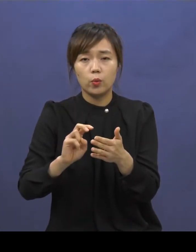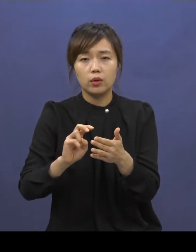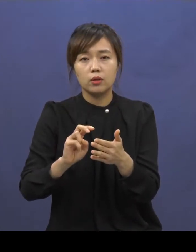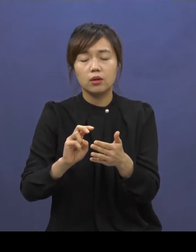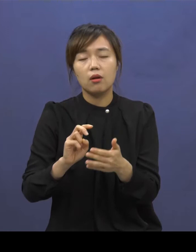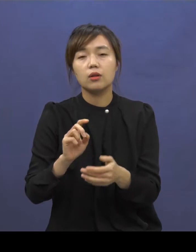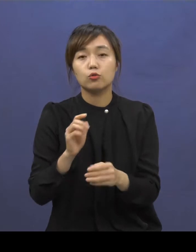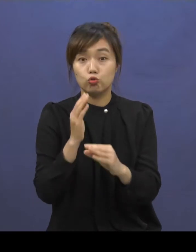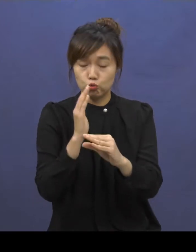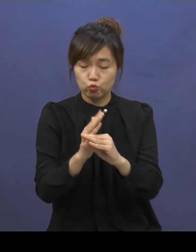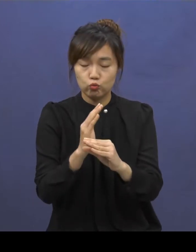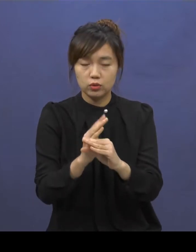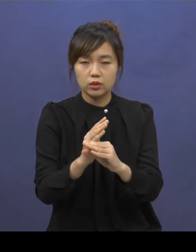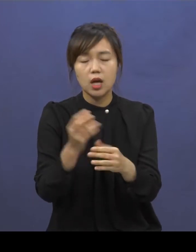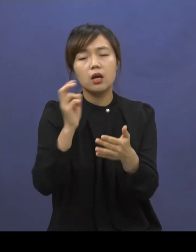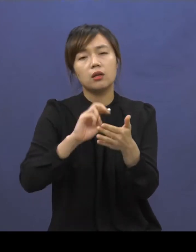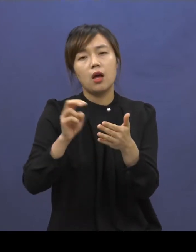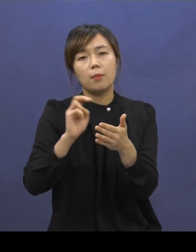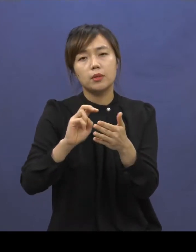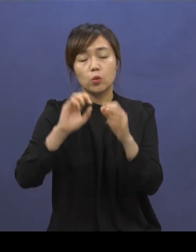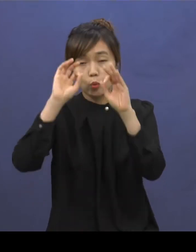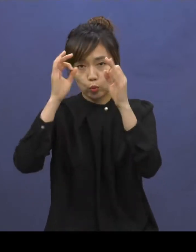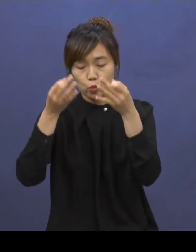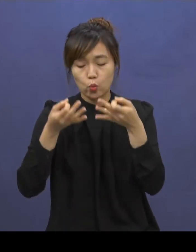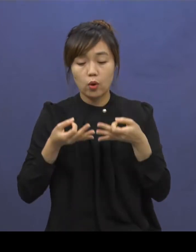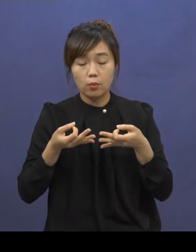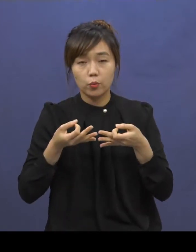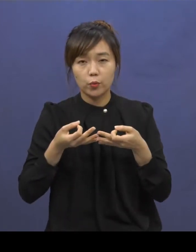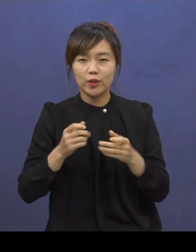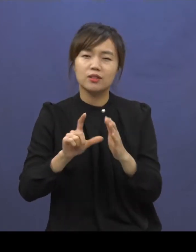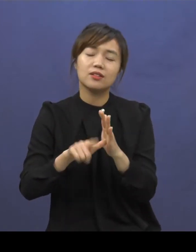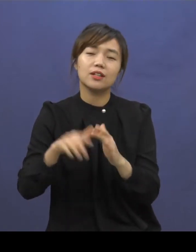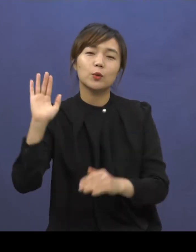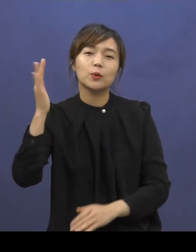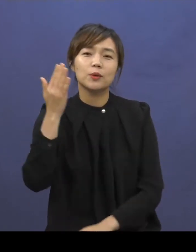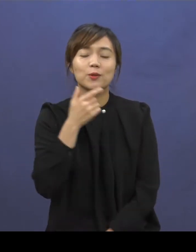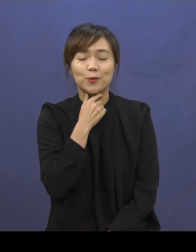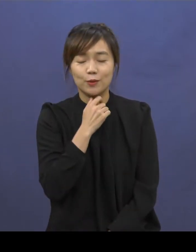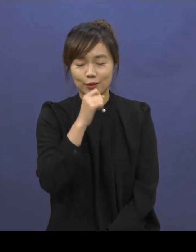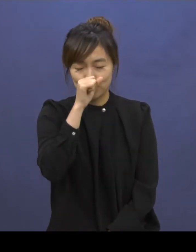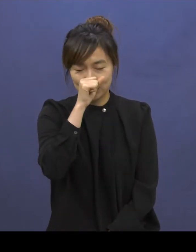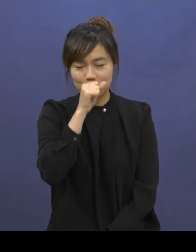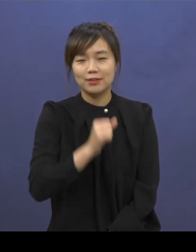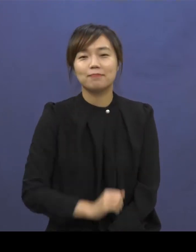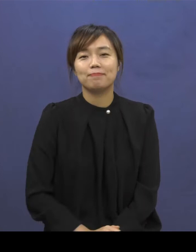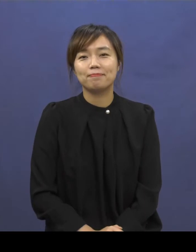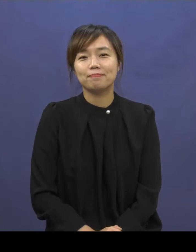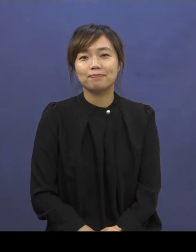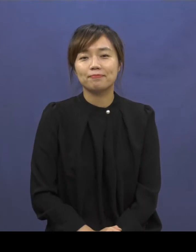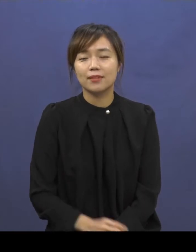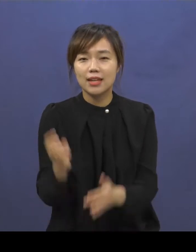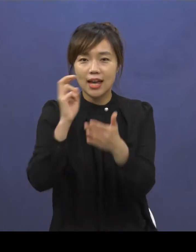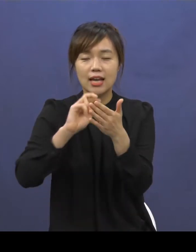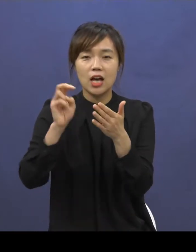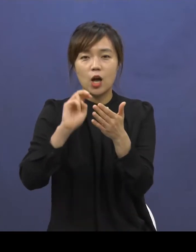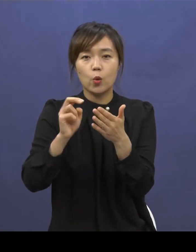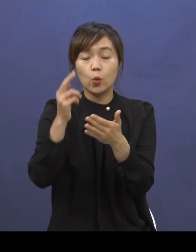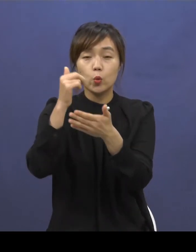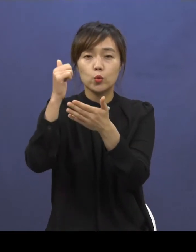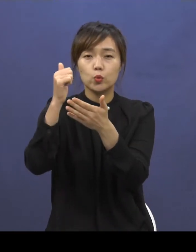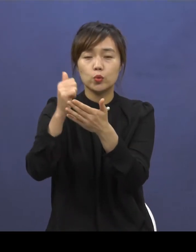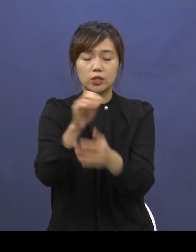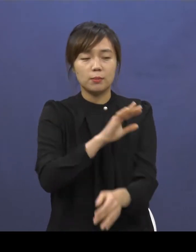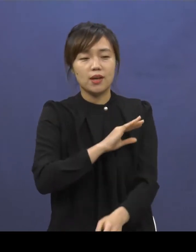이렇게 찬양하면서 좀 돌아보고 주님 앞에 나가는 시간이었으면 좋겠습니다. 우리가 찬양하고 주님의 이름을 예배할 때에 주님이